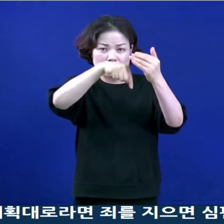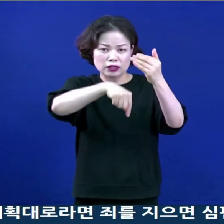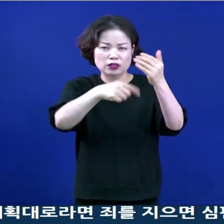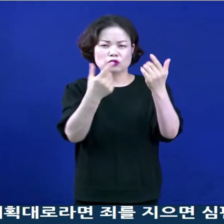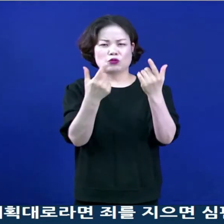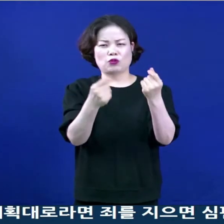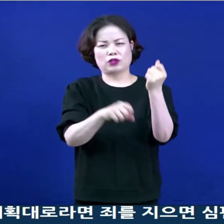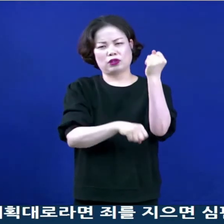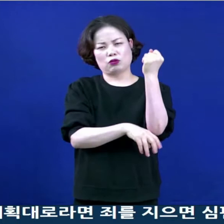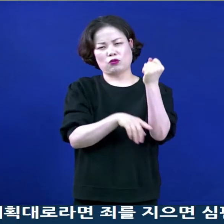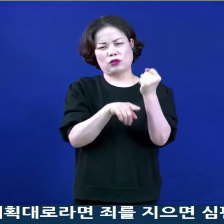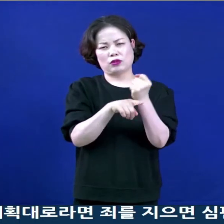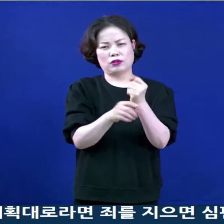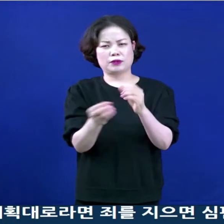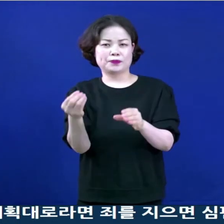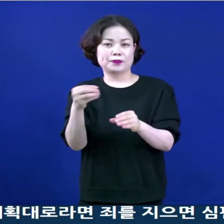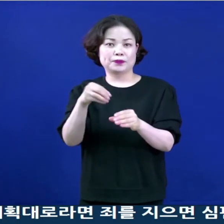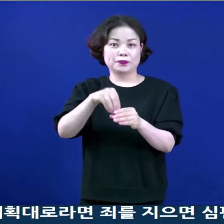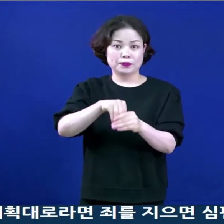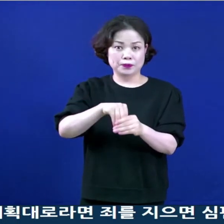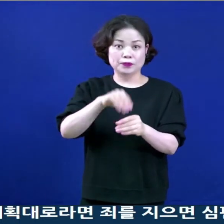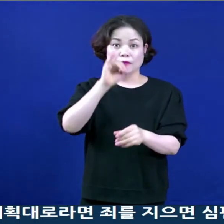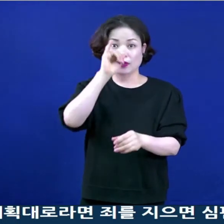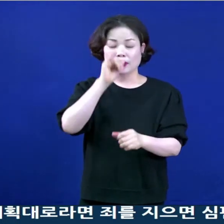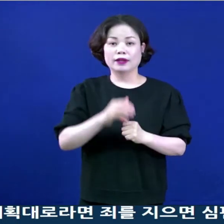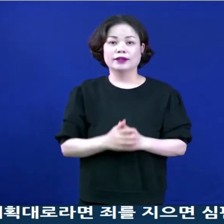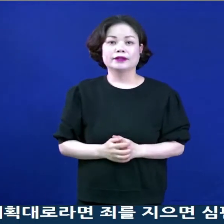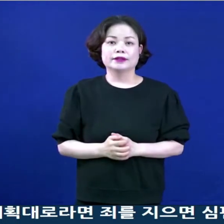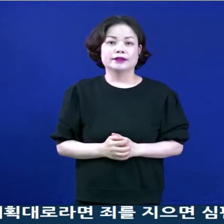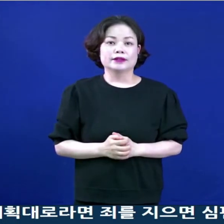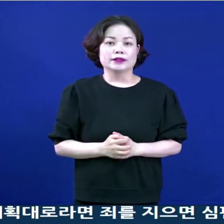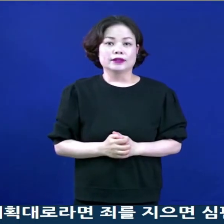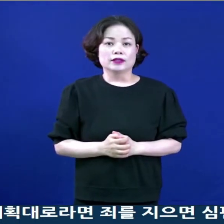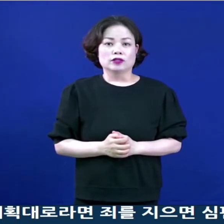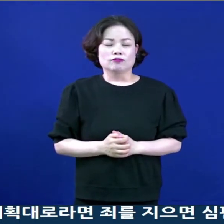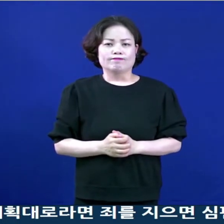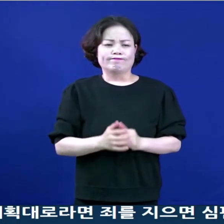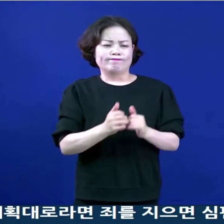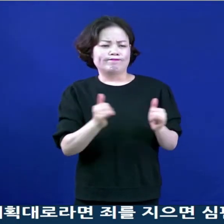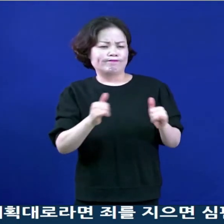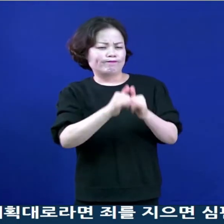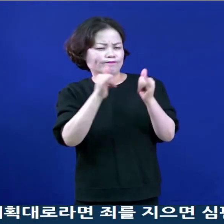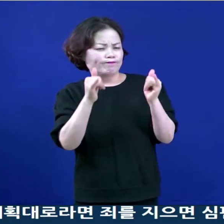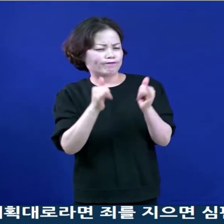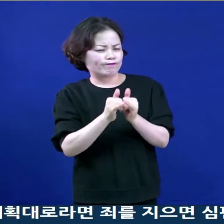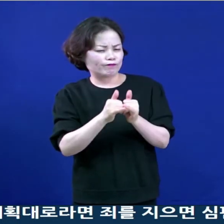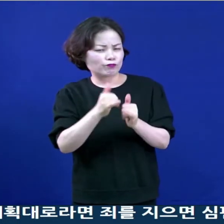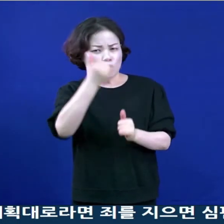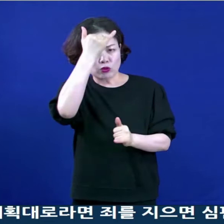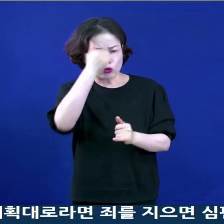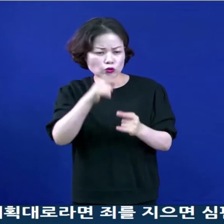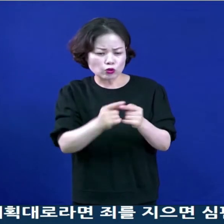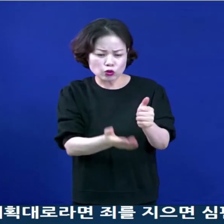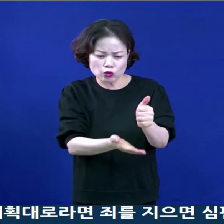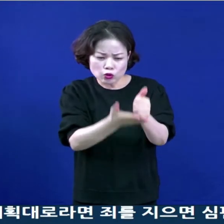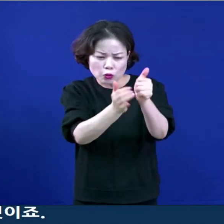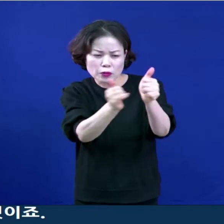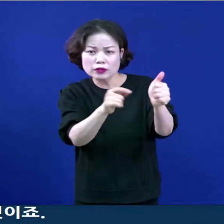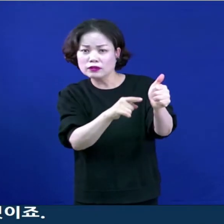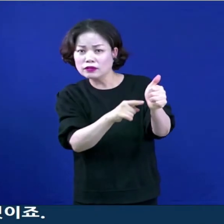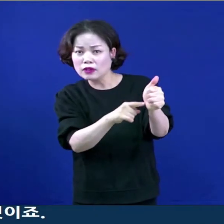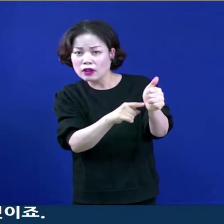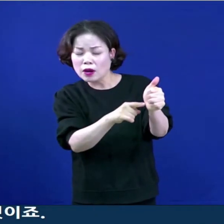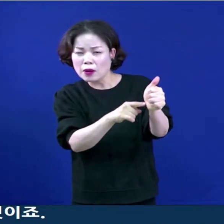똑같은 원리가 담겨져 있는 겁니다. 인간적으로나 사회적으로나 도덕적으로 존경받는